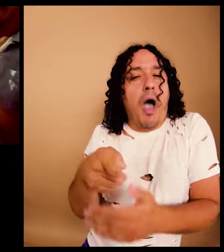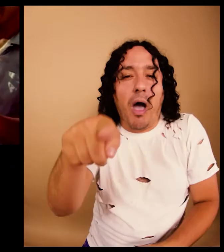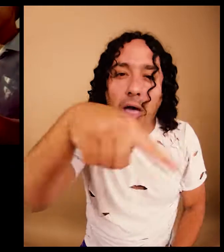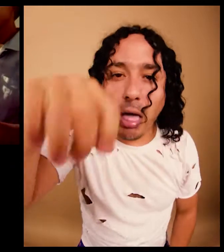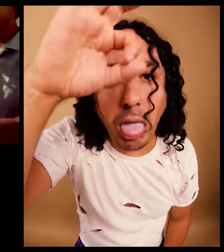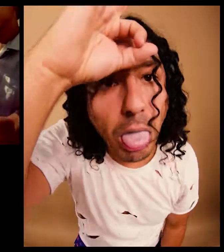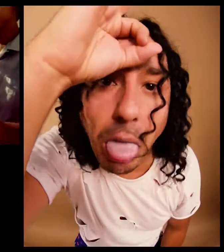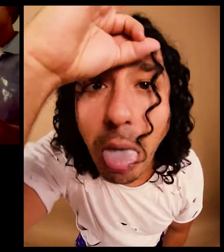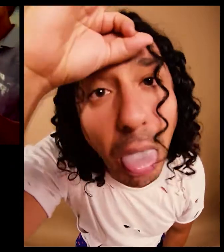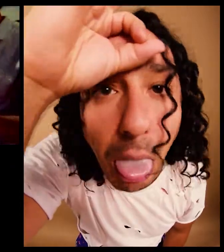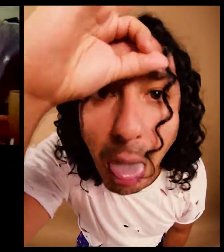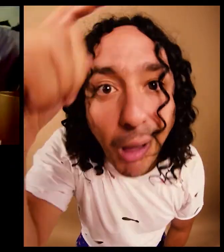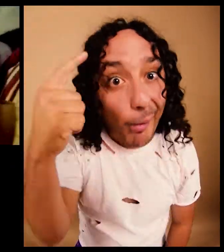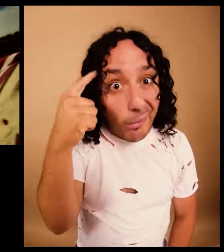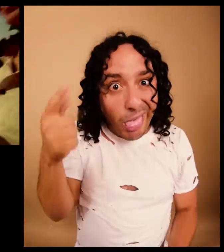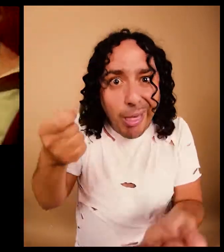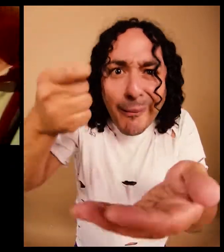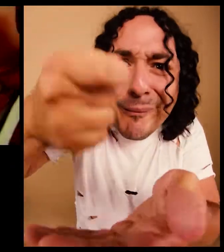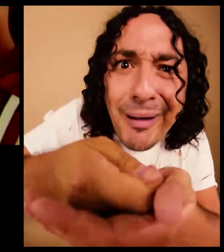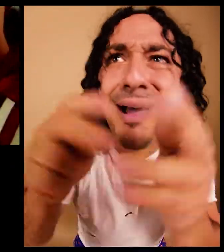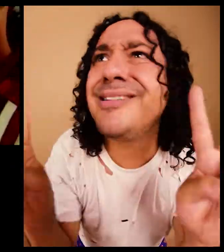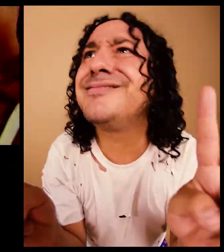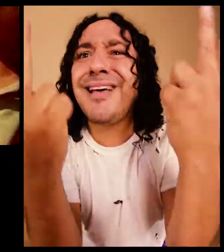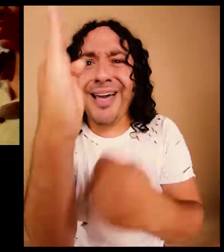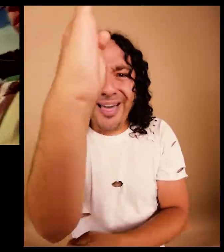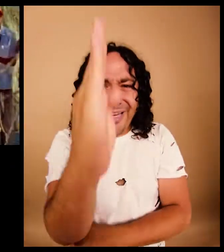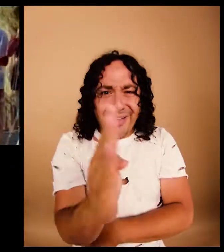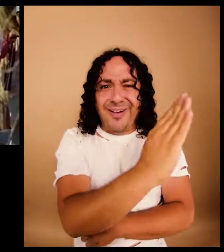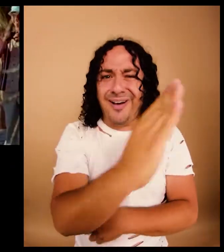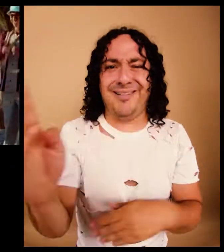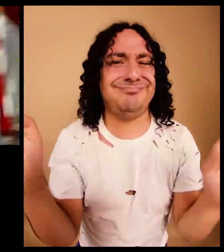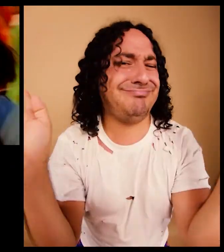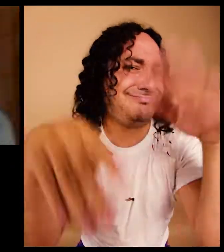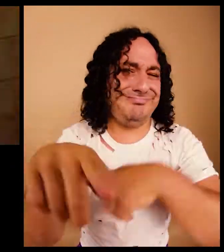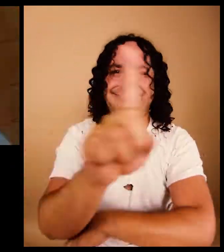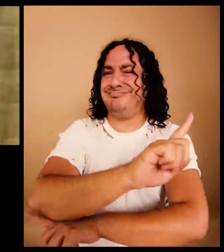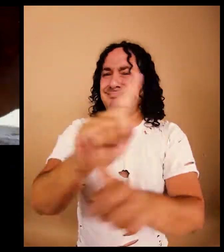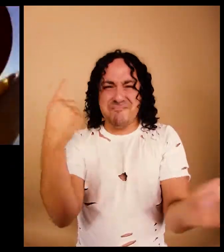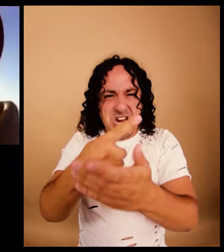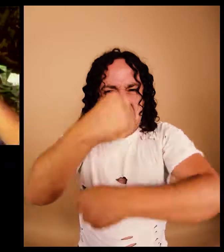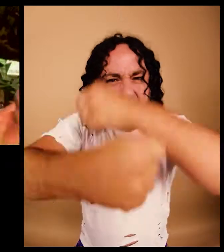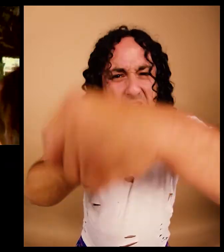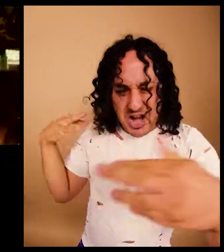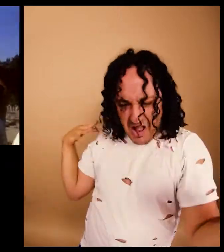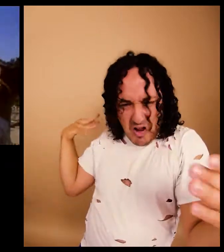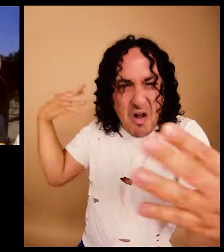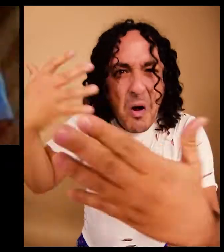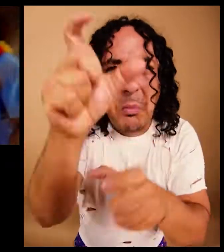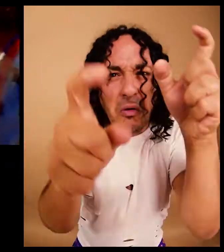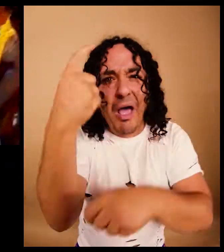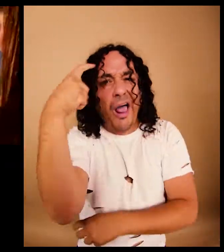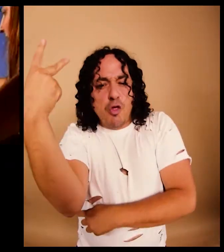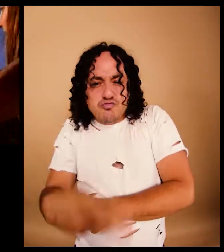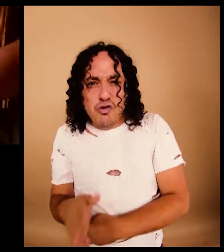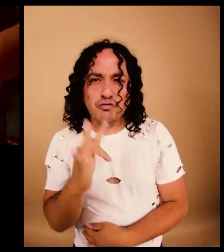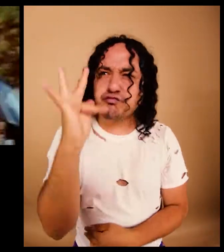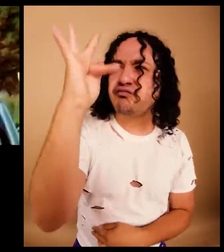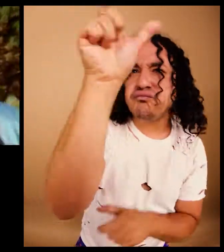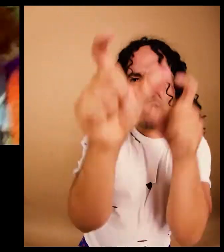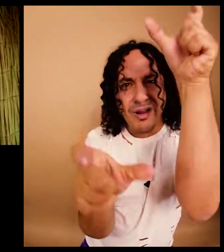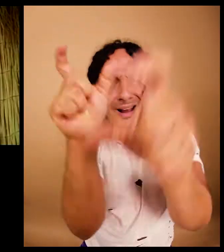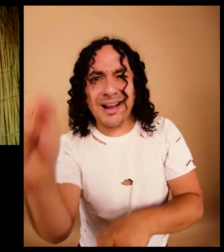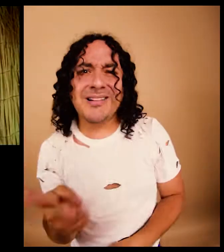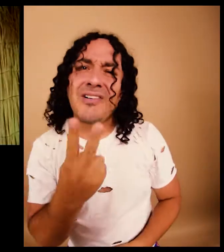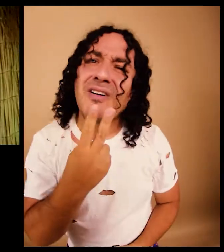quiere aprovechar de la imbecilidad de la gente que piensa que así se va a salvar. En el fin del milenio todos quieren ser el dueño